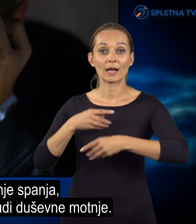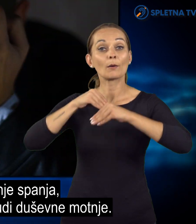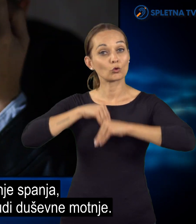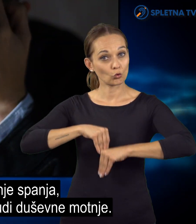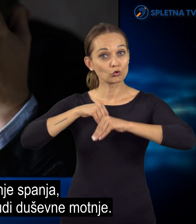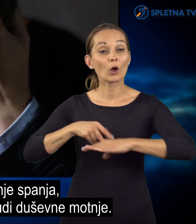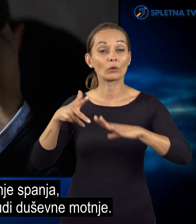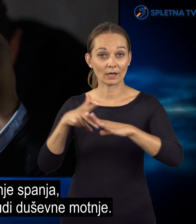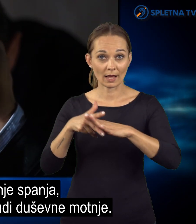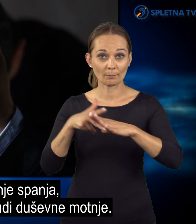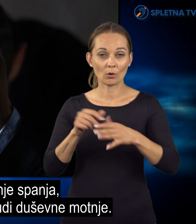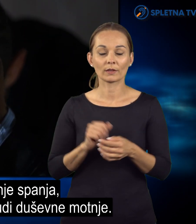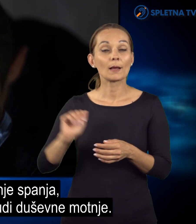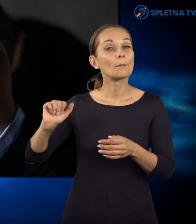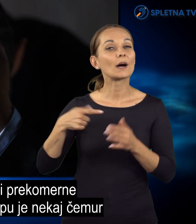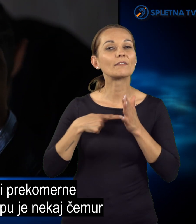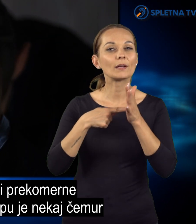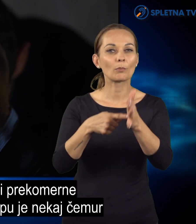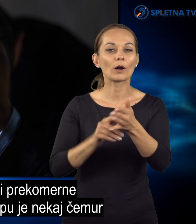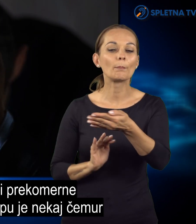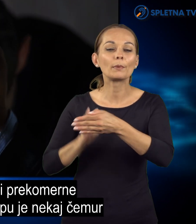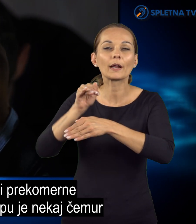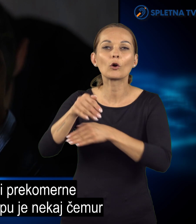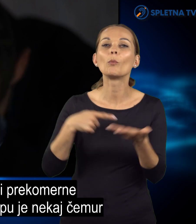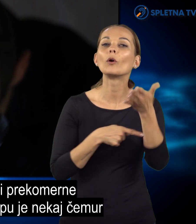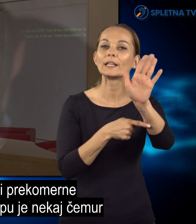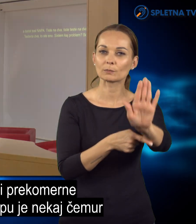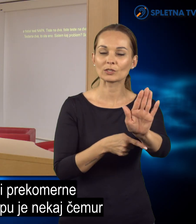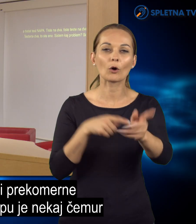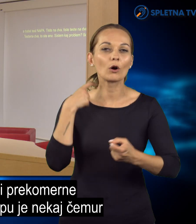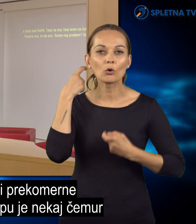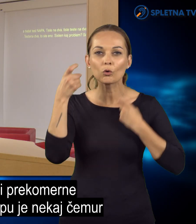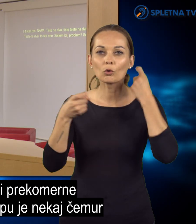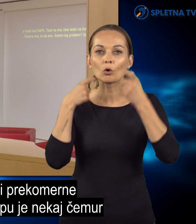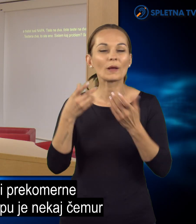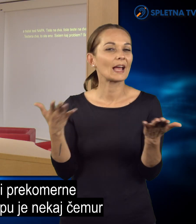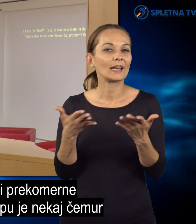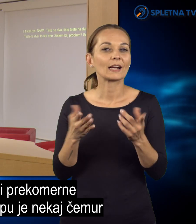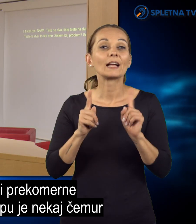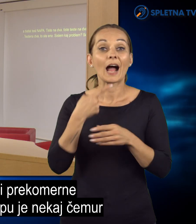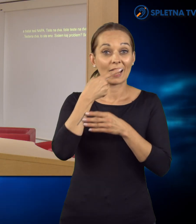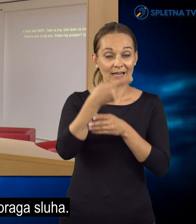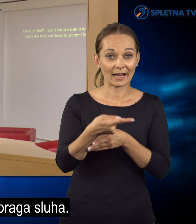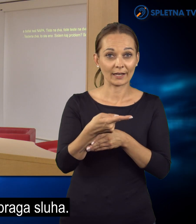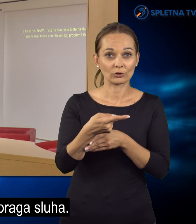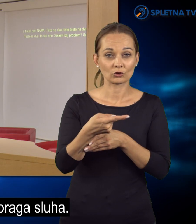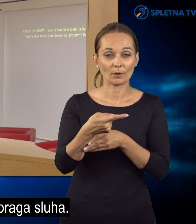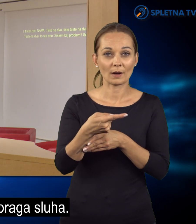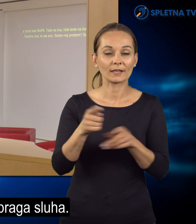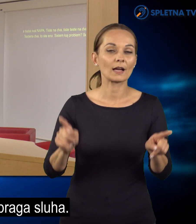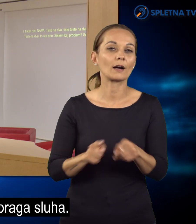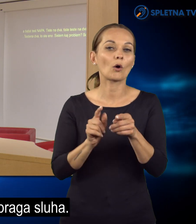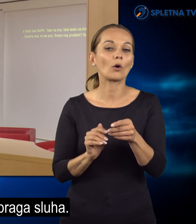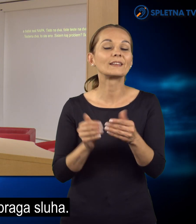tudi duševne motnje. Prvi pokazatelj prekomerne izpostavljenosti hrupu je nekaj, čemu rečemo